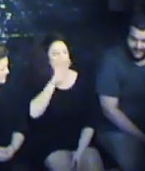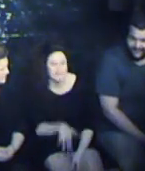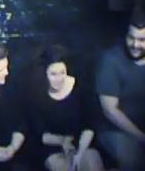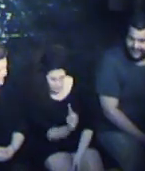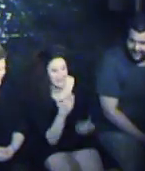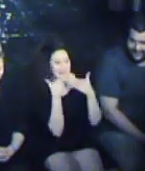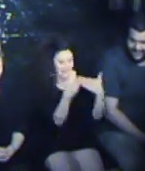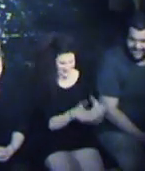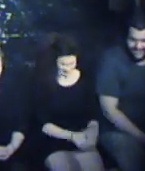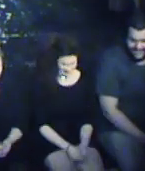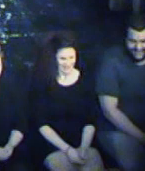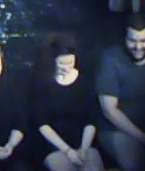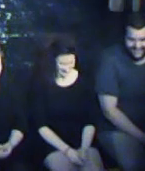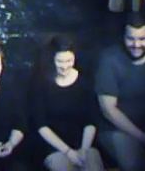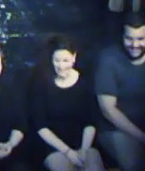vomitar.